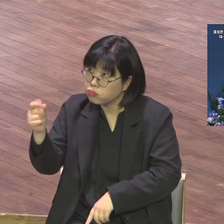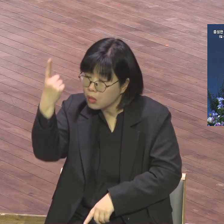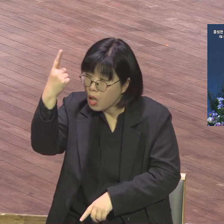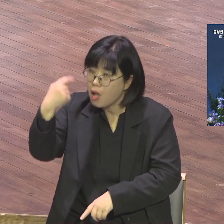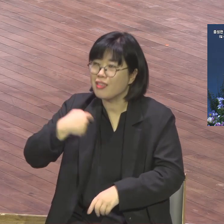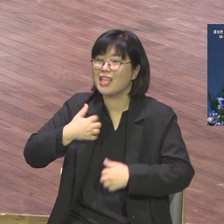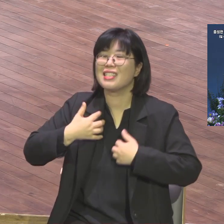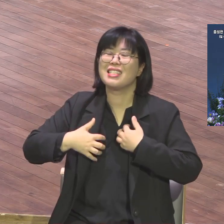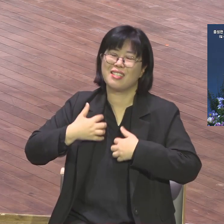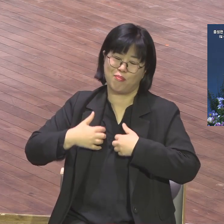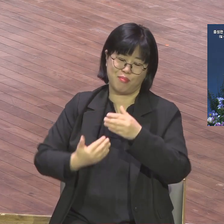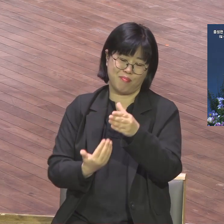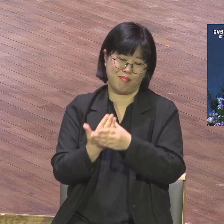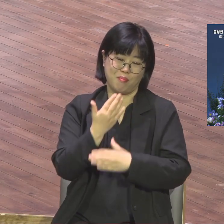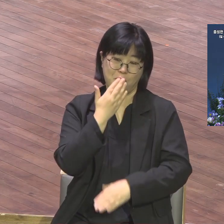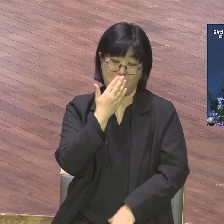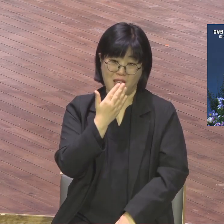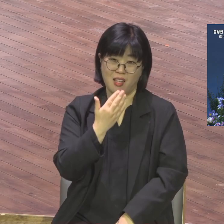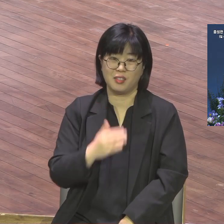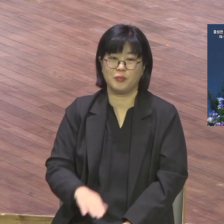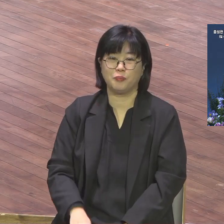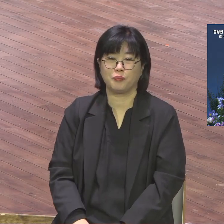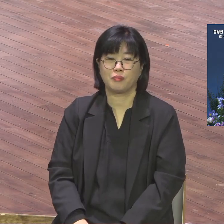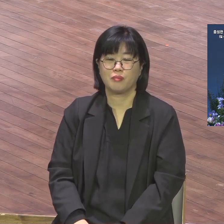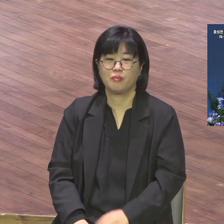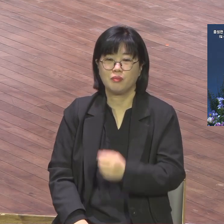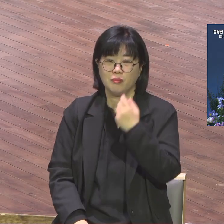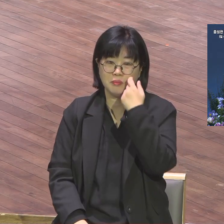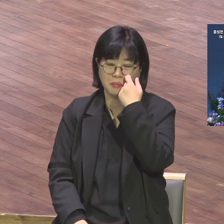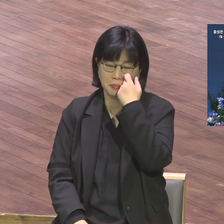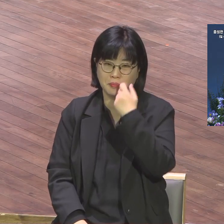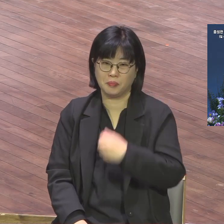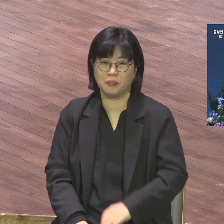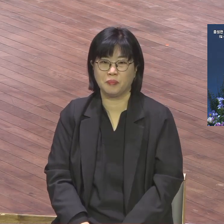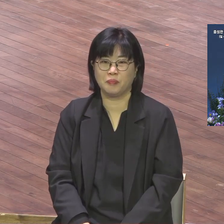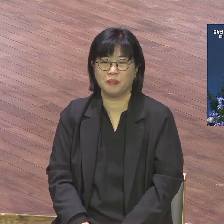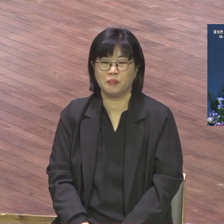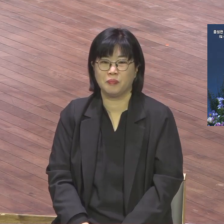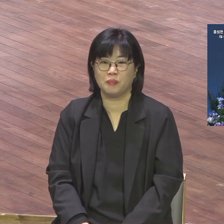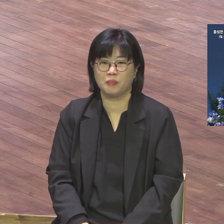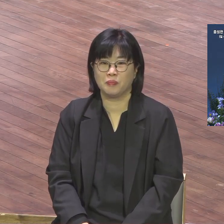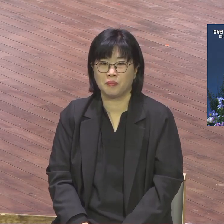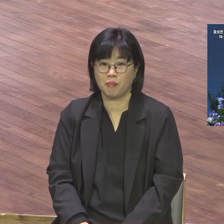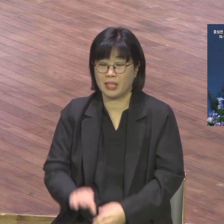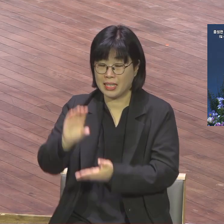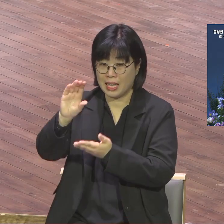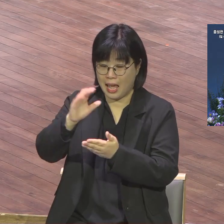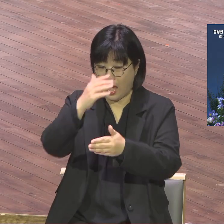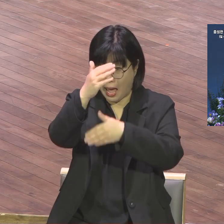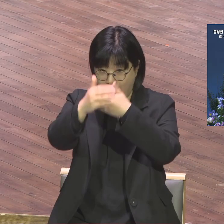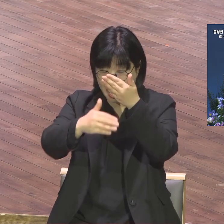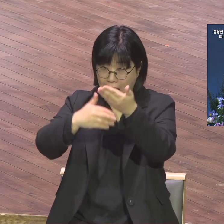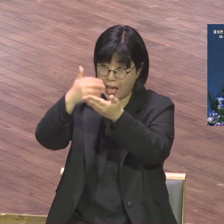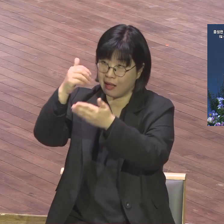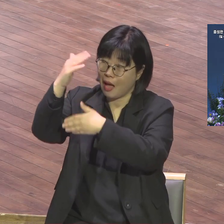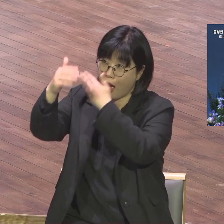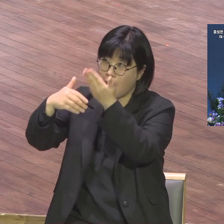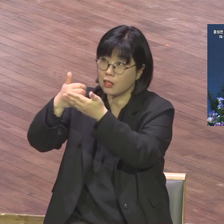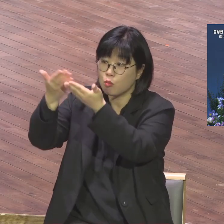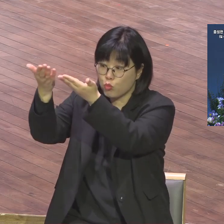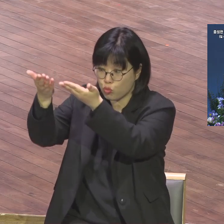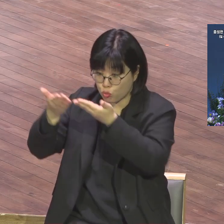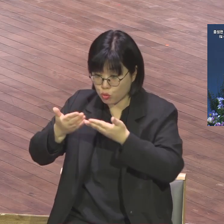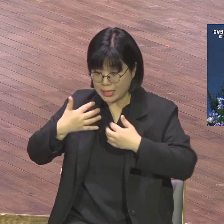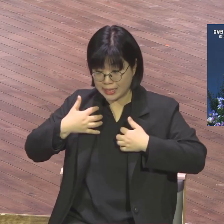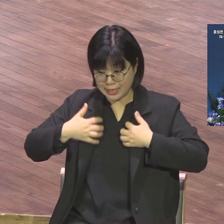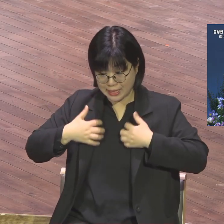돼요. 그 통로가 그리스도거든. 나로 말미암자 아버지 갈 자 없다. 그리스도를 통 하나님을 하나님